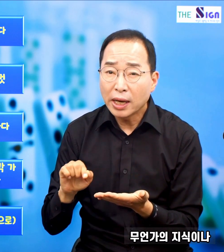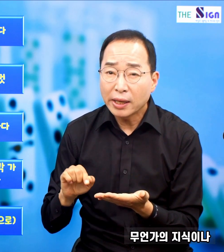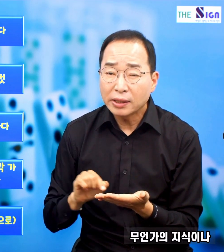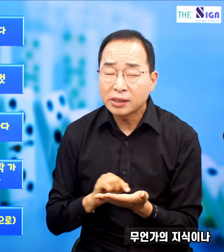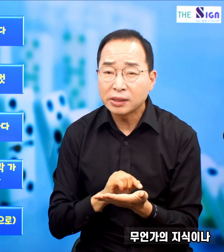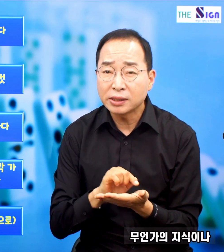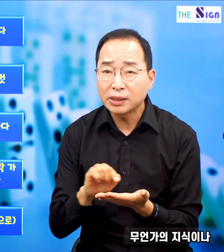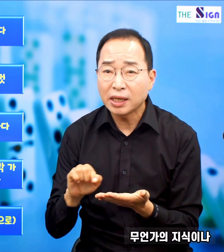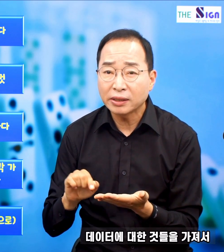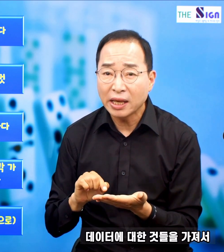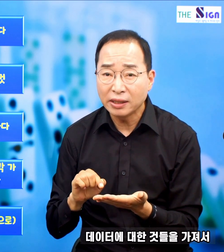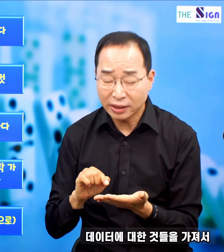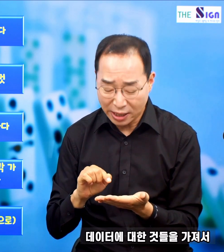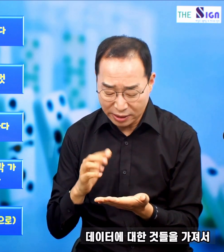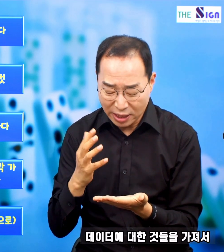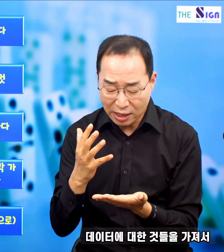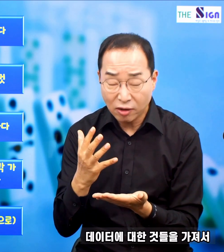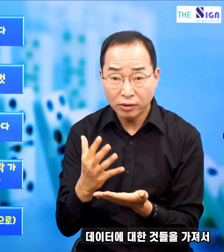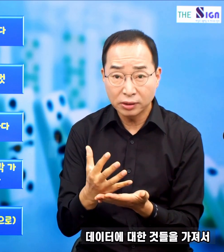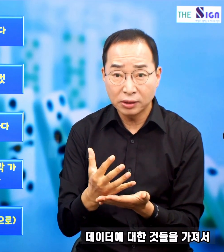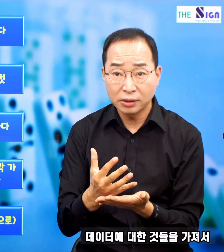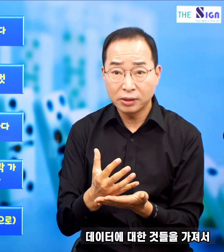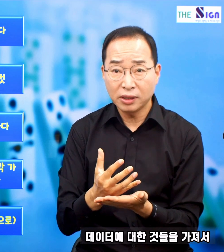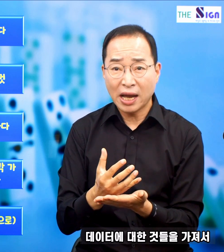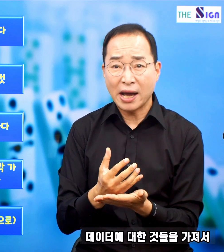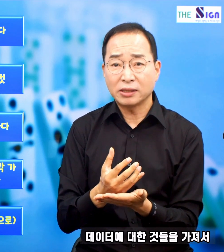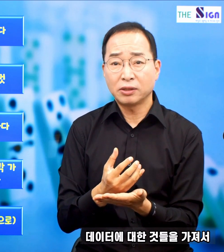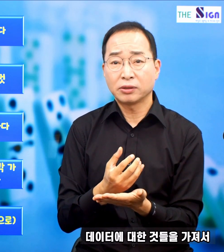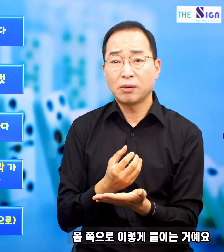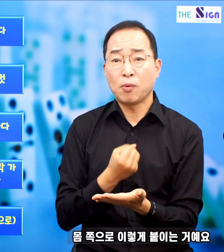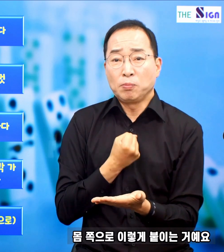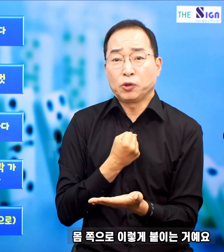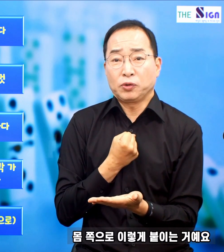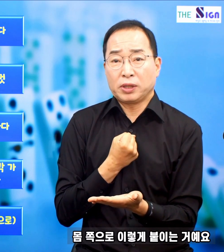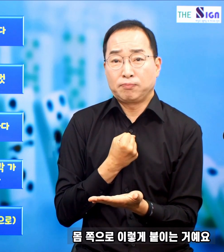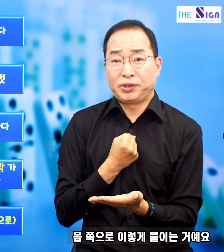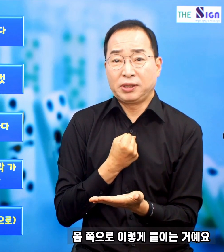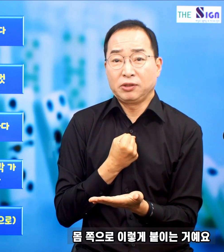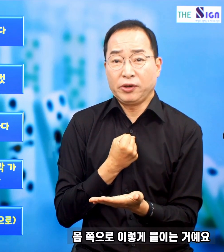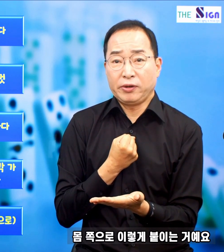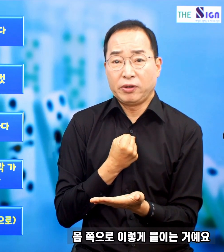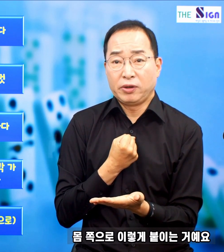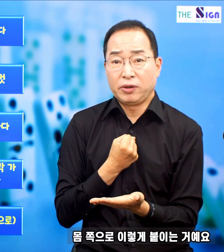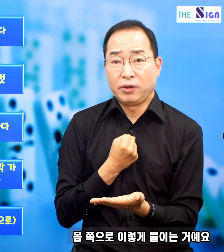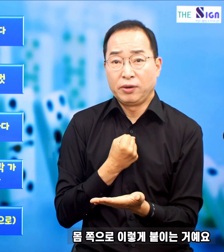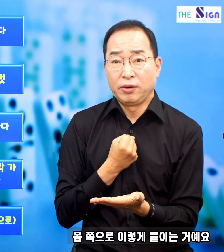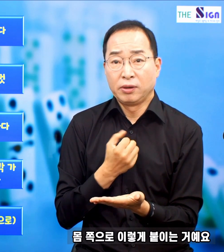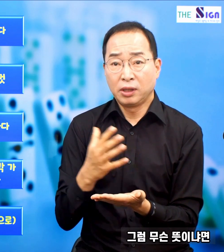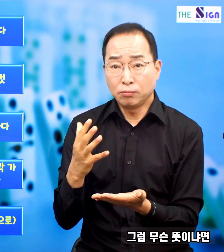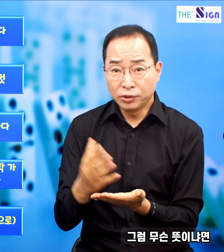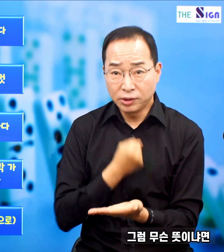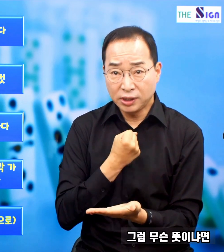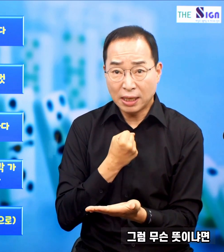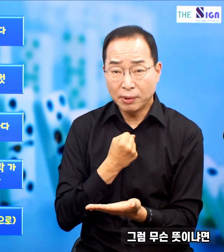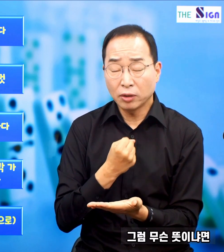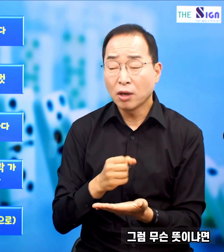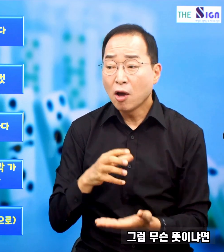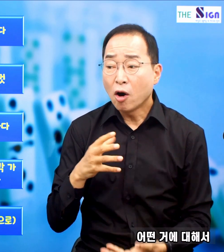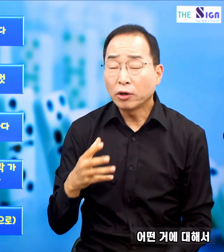뭔가의 지식이나 데이터에 대한 것들을 가져서 몸쪽으로 이렇게 붙이는 거예요. 그럼 무슨 뜻이냐면